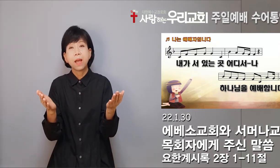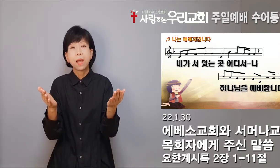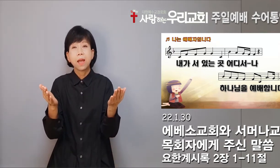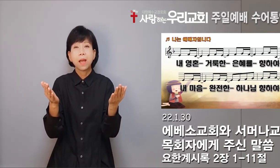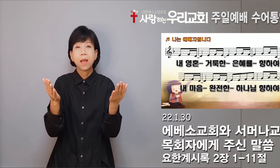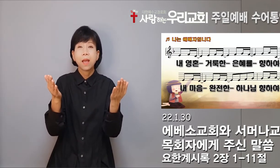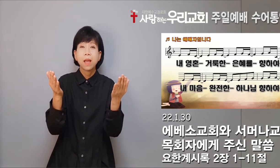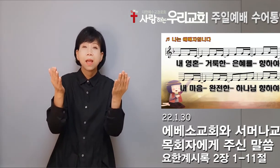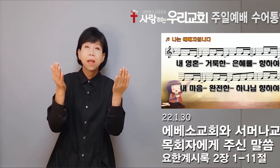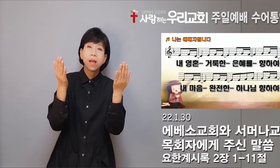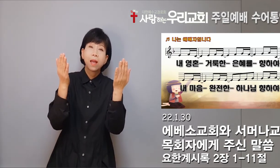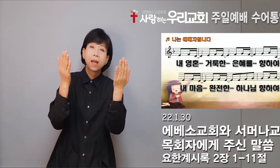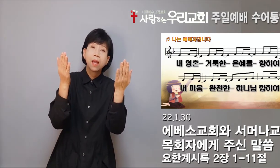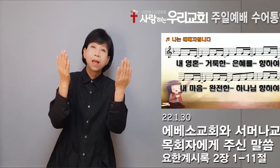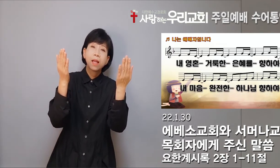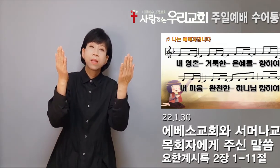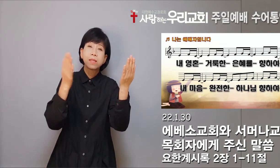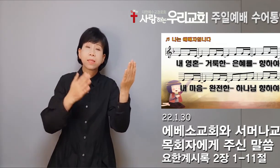예배합니다.